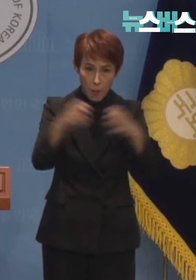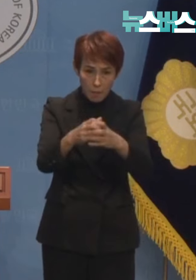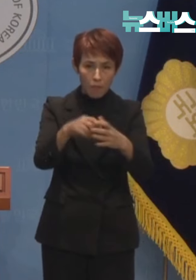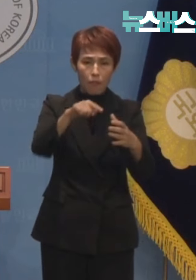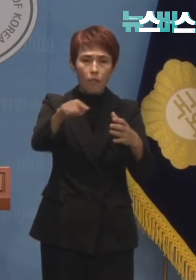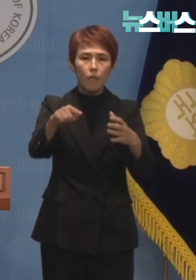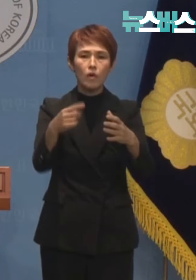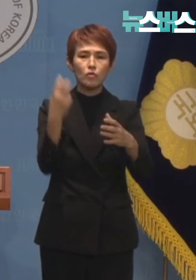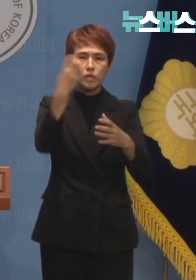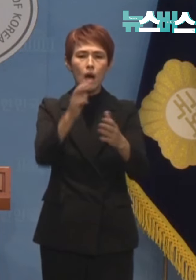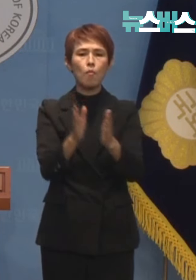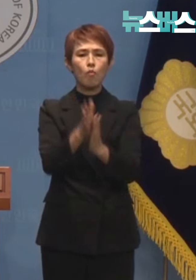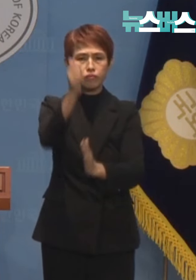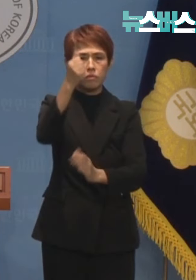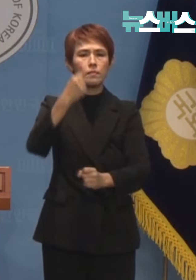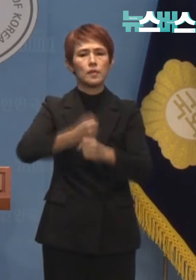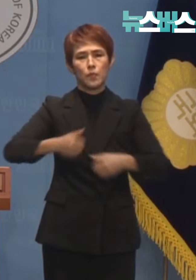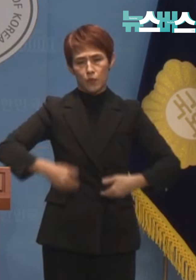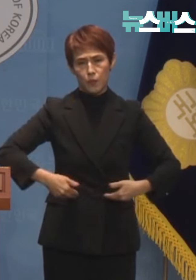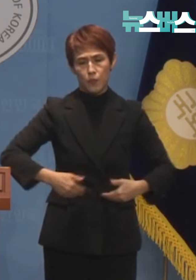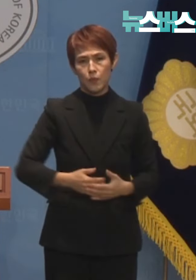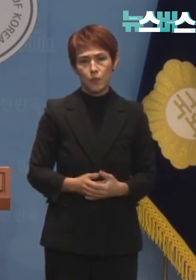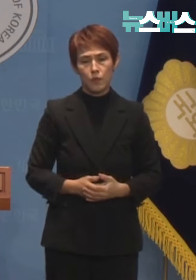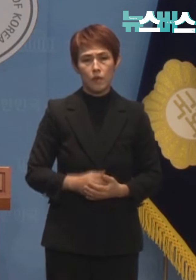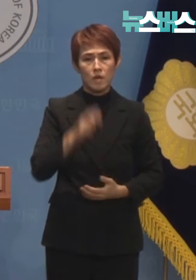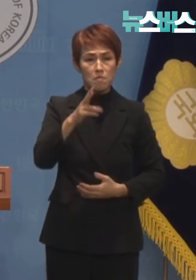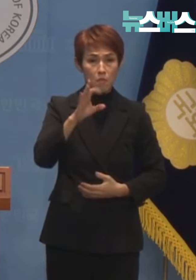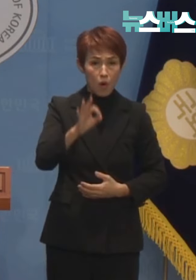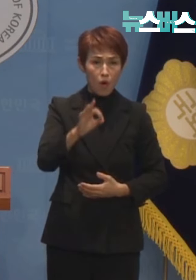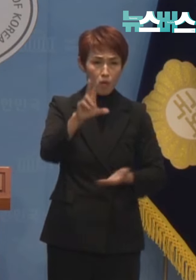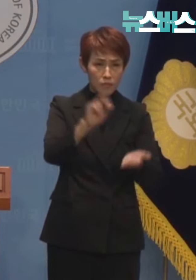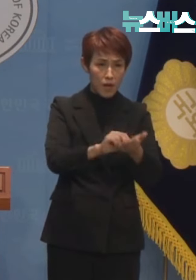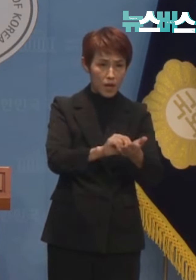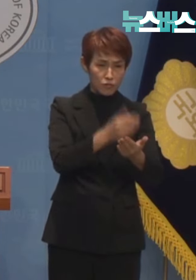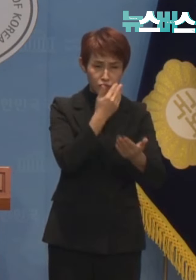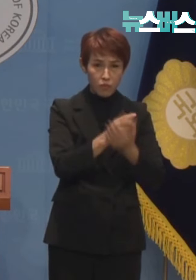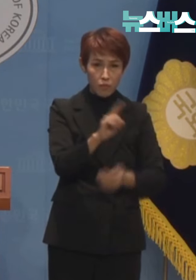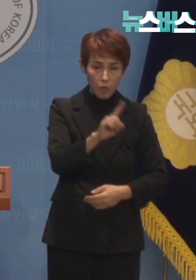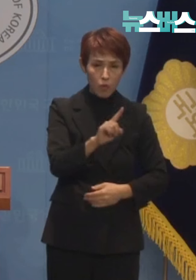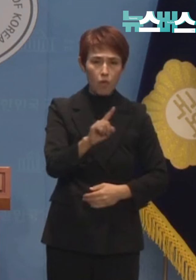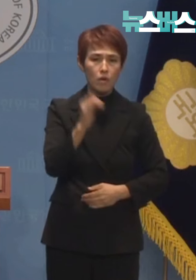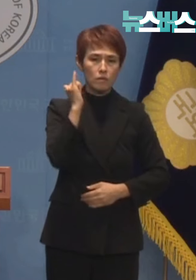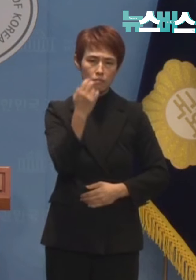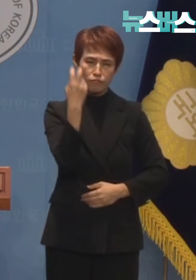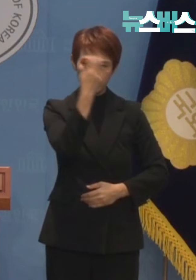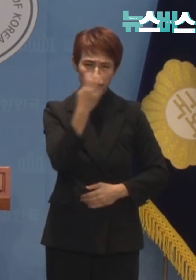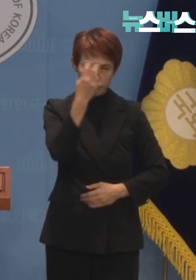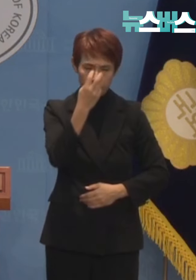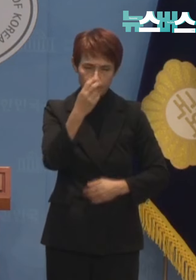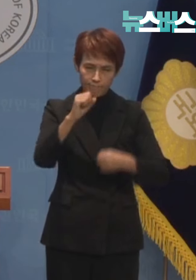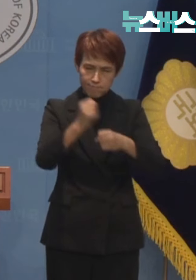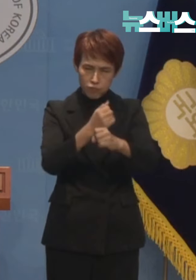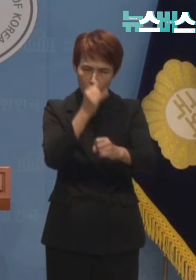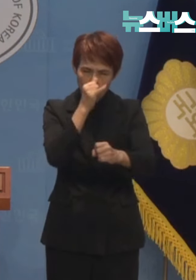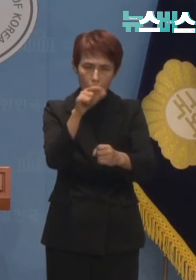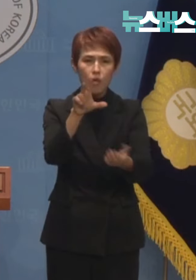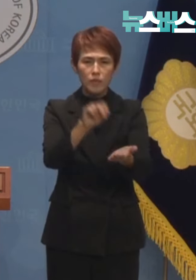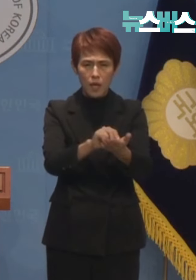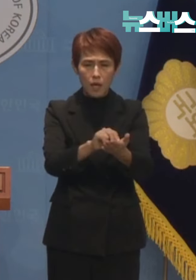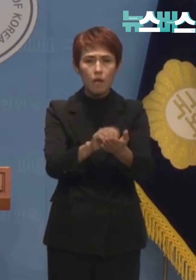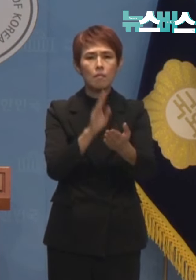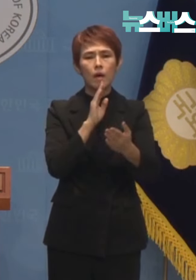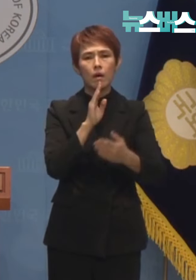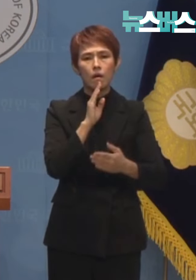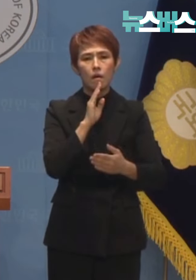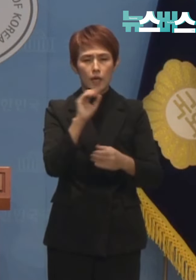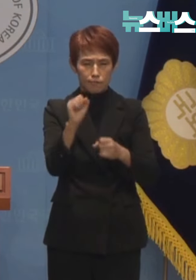합동수사본부로 운영해야 합니다. 명태균 게이트의 핵심은 여론조사일지도 모릅니다. 조작 DB를